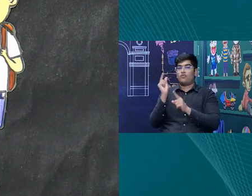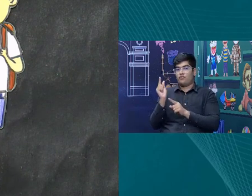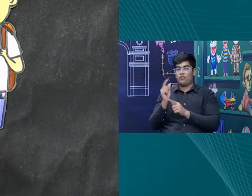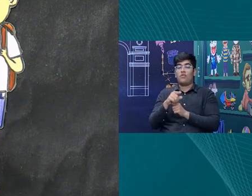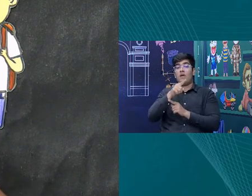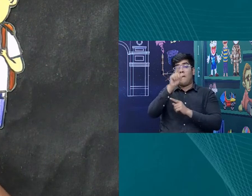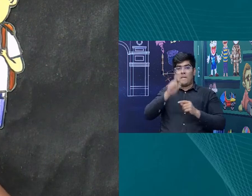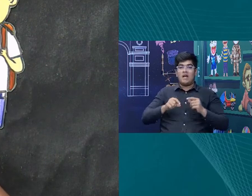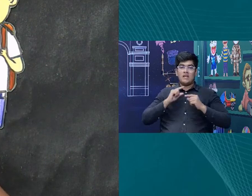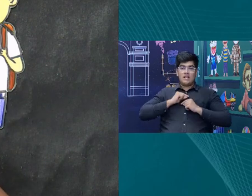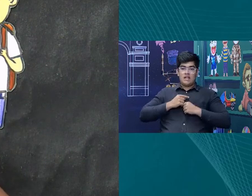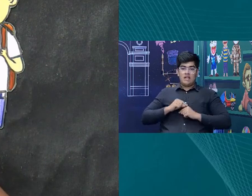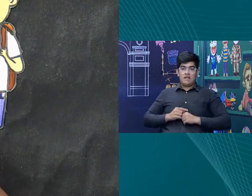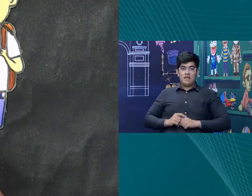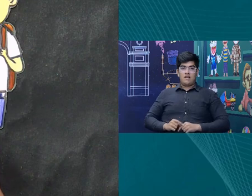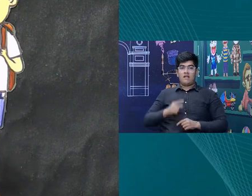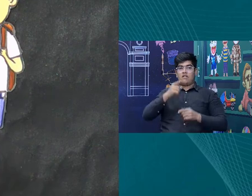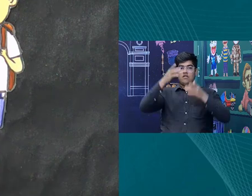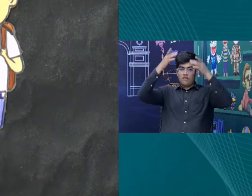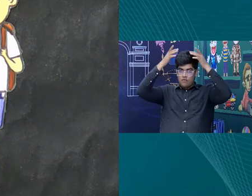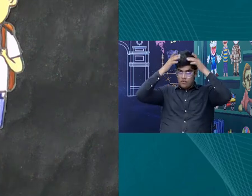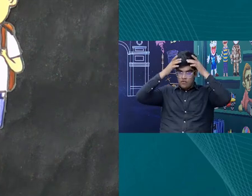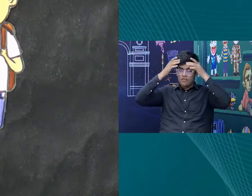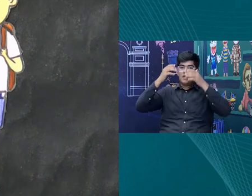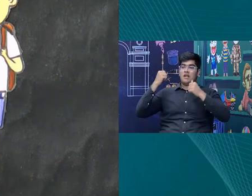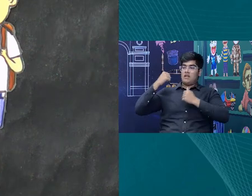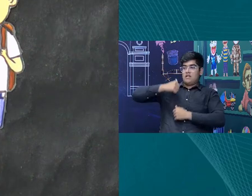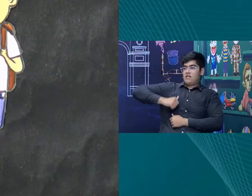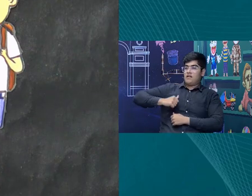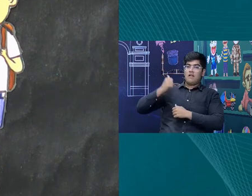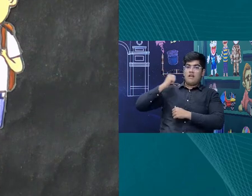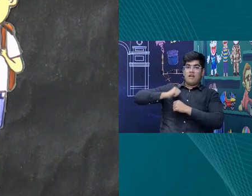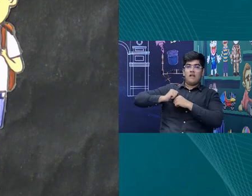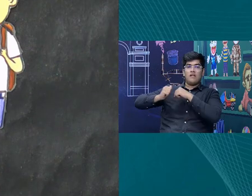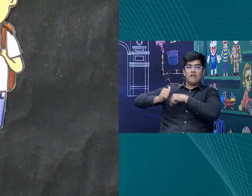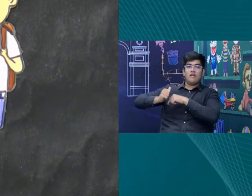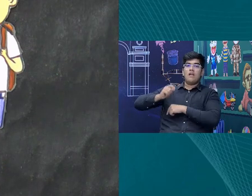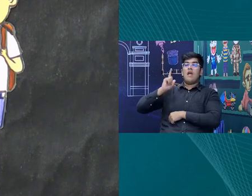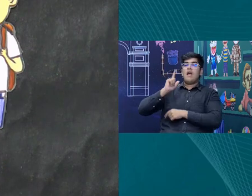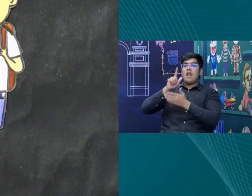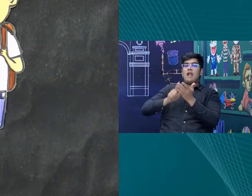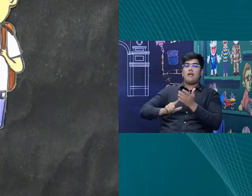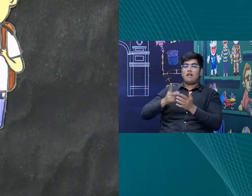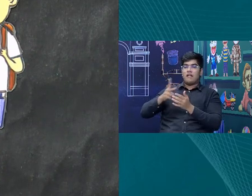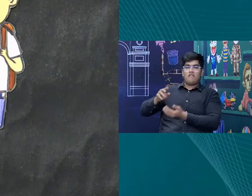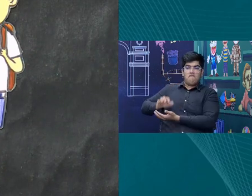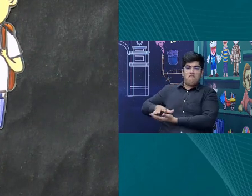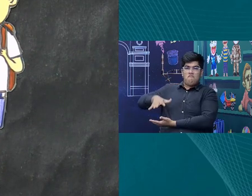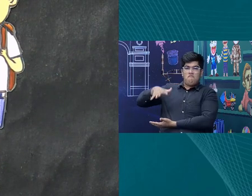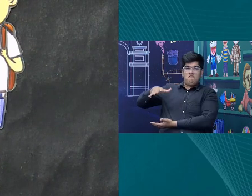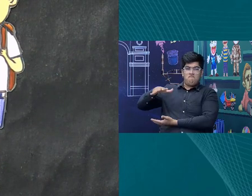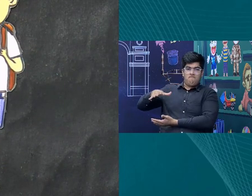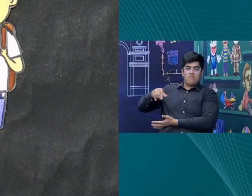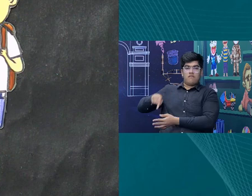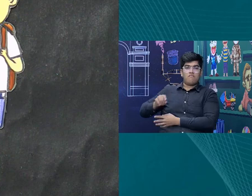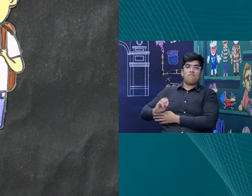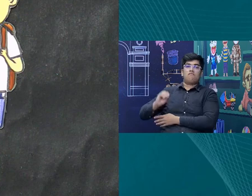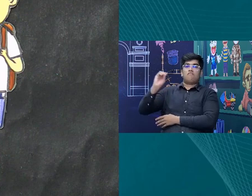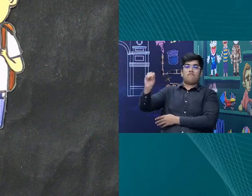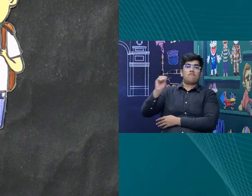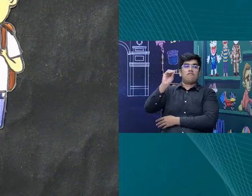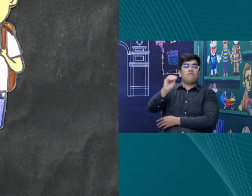है, उनके पास एक टोपी होती है, और एक ठैला होता है, और साथ में धेर सारे पत्र भी होते हैं, एक पत्र हाथ